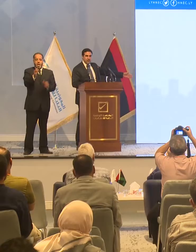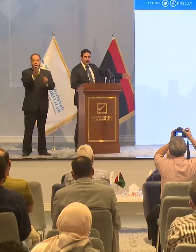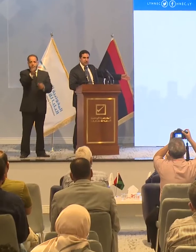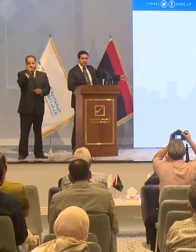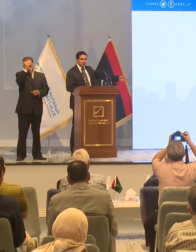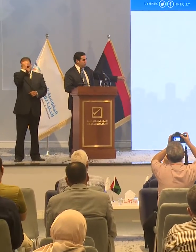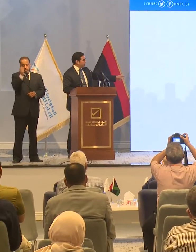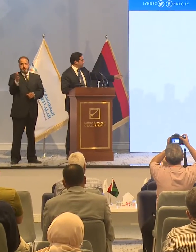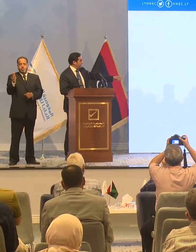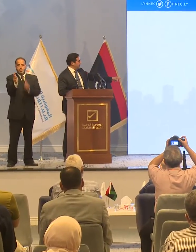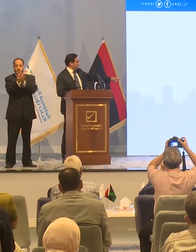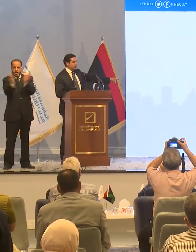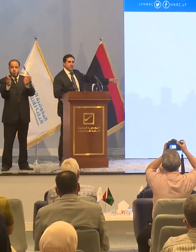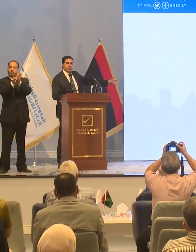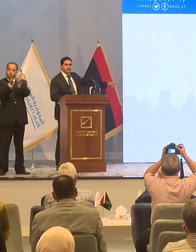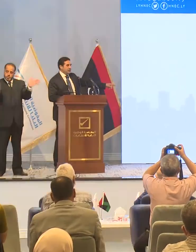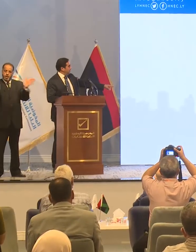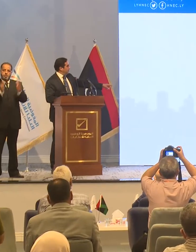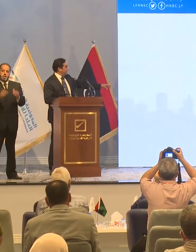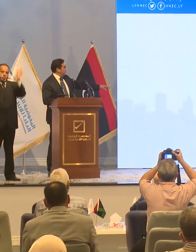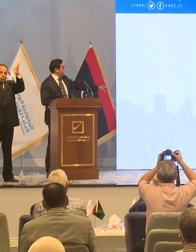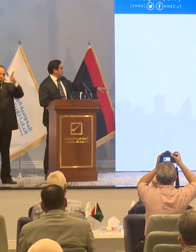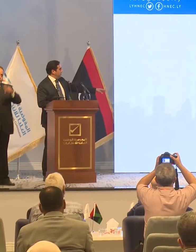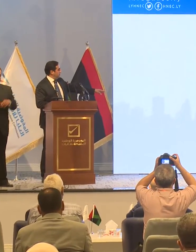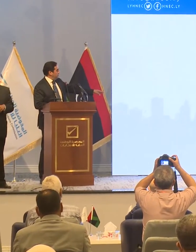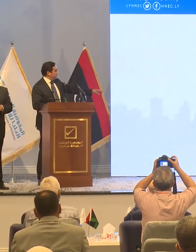في شهر 1 2018، كان آخر تسجيل عندنا